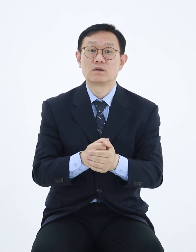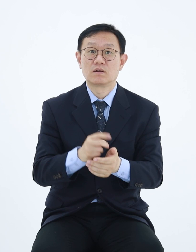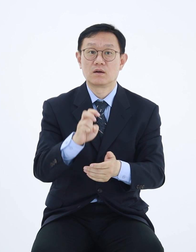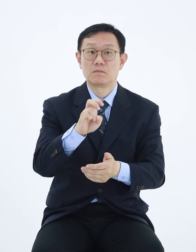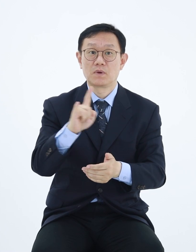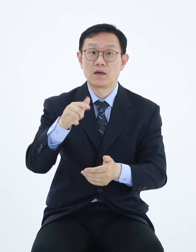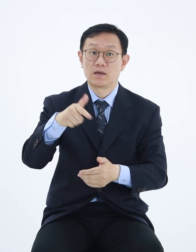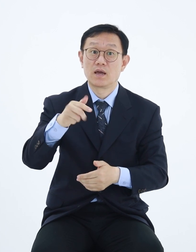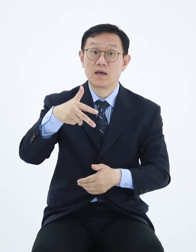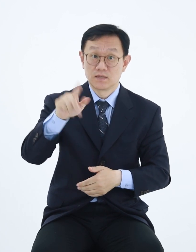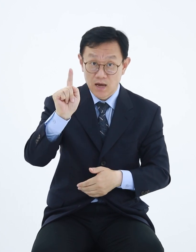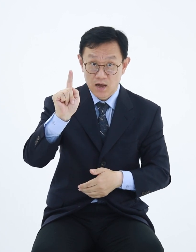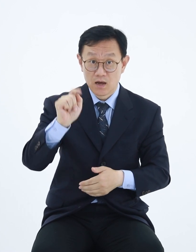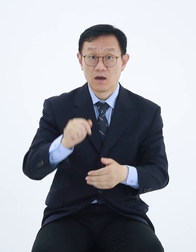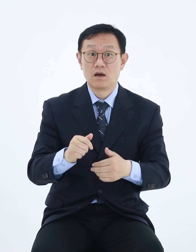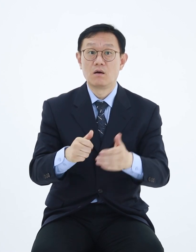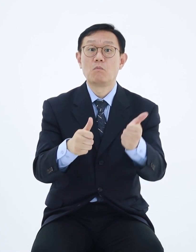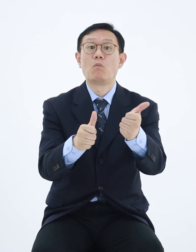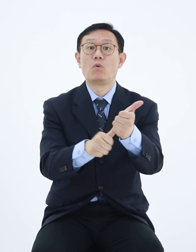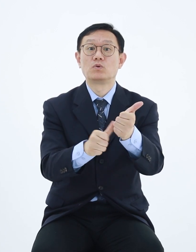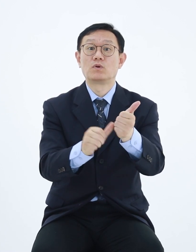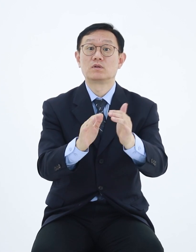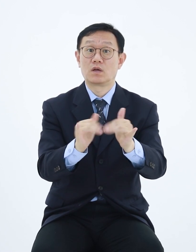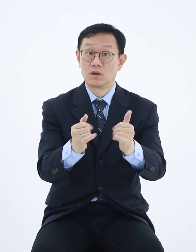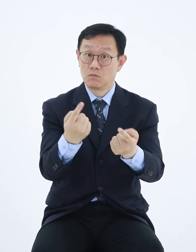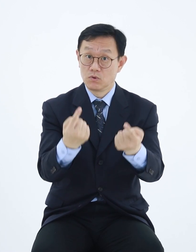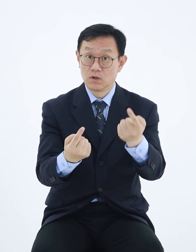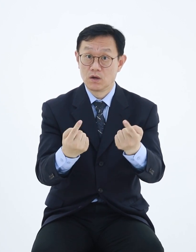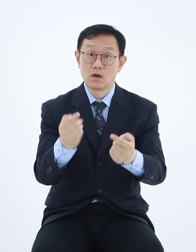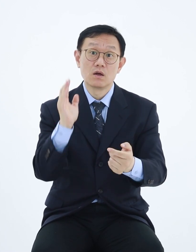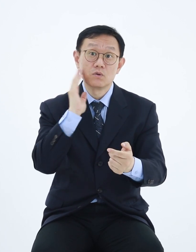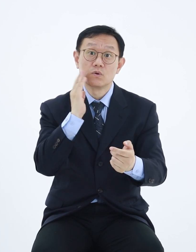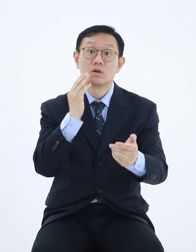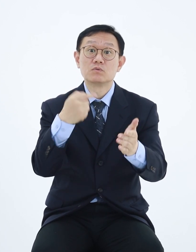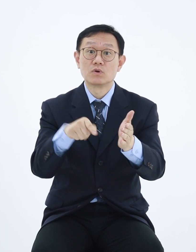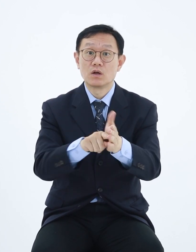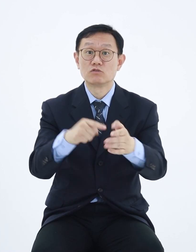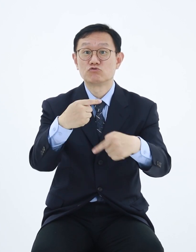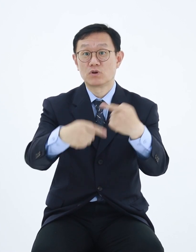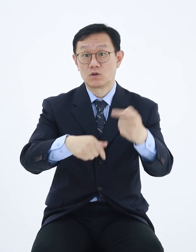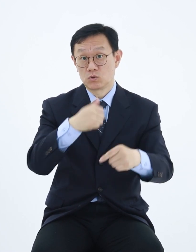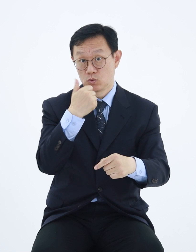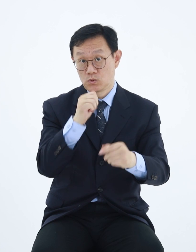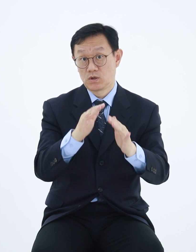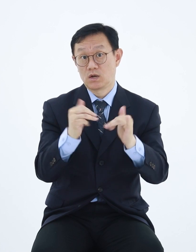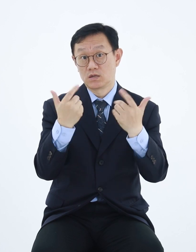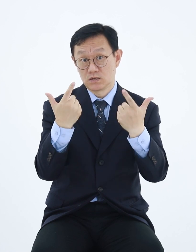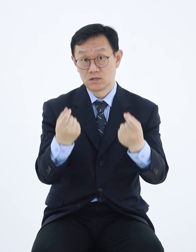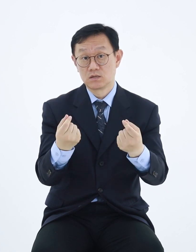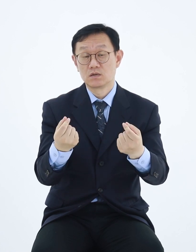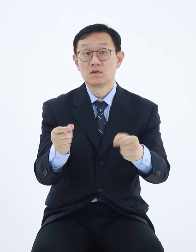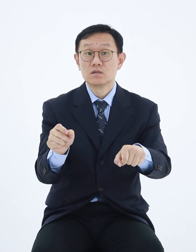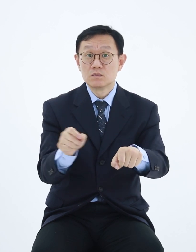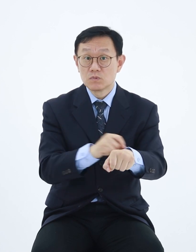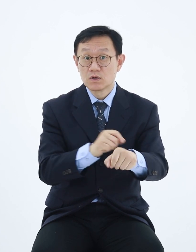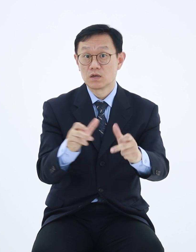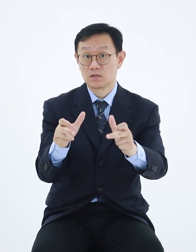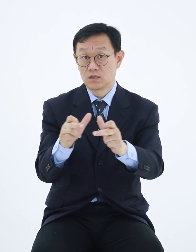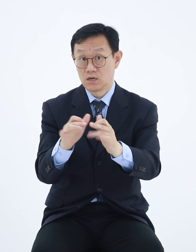매개자. 보조하는 사람이라기보다 청각장애인을 위한 수어 통역사와 같이 특별한 장애를 가진